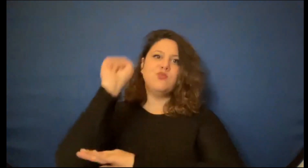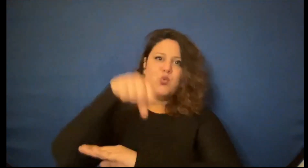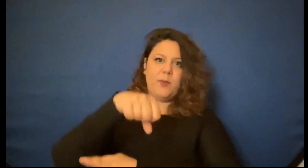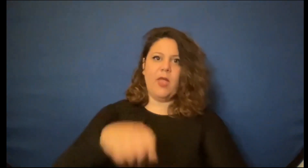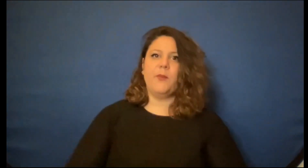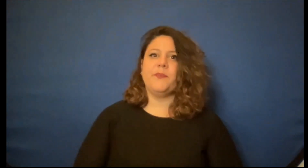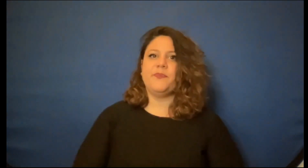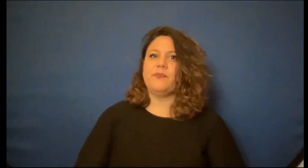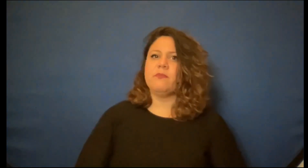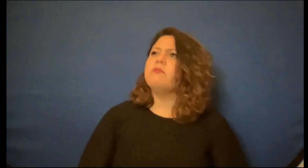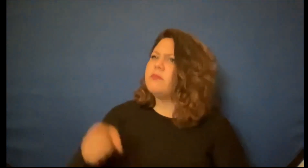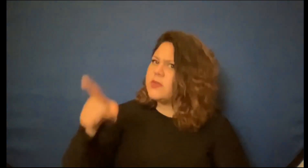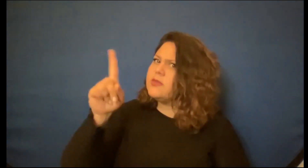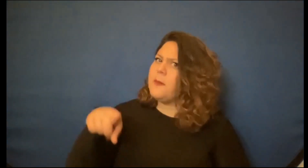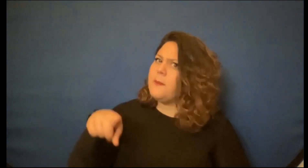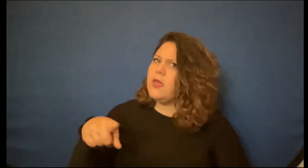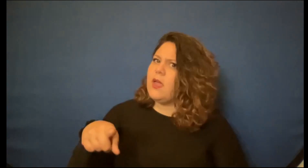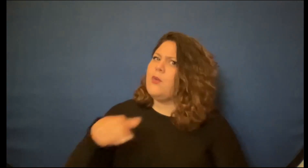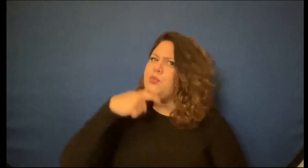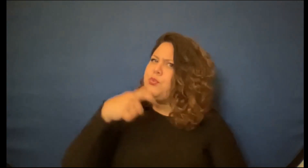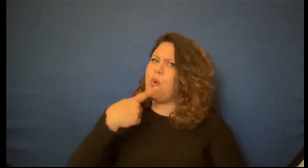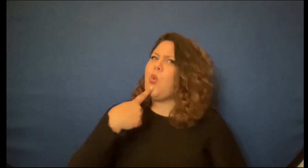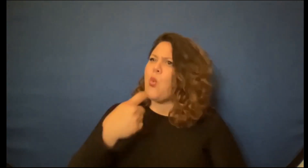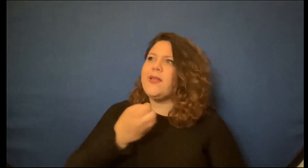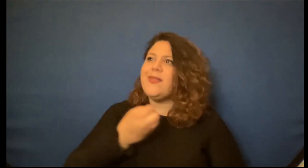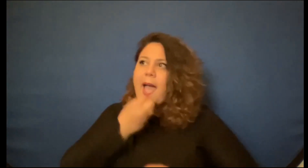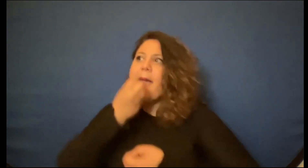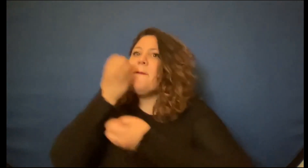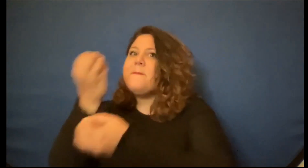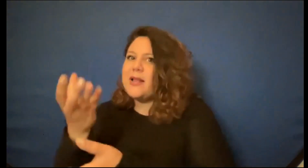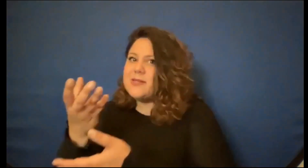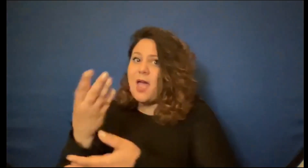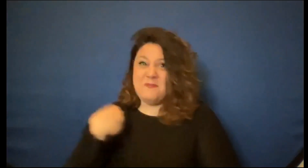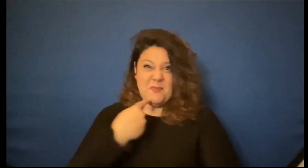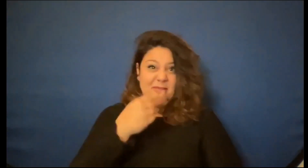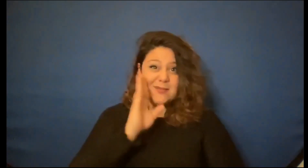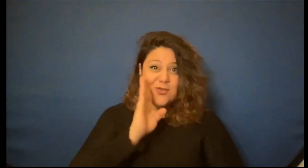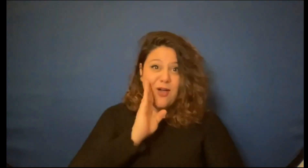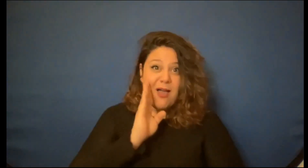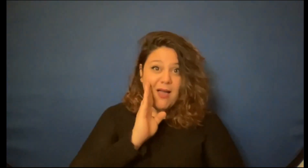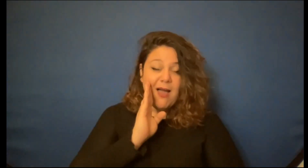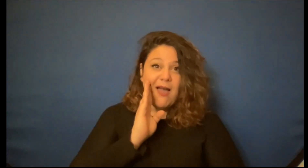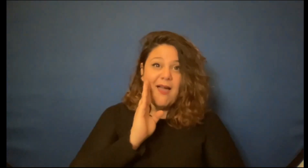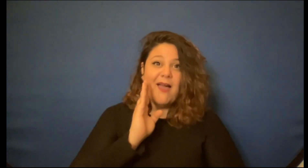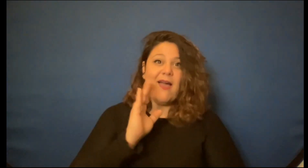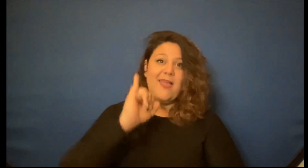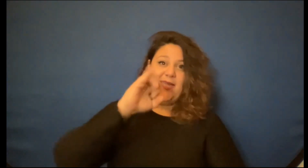¿A ti también te costó mucho tiempo contarlo en casa, como lo está diciendo Inma o lo ha estado contando